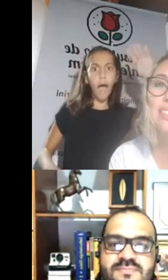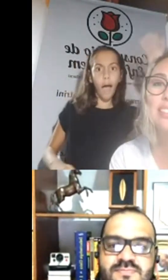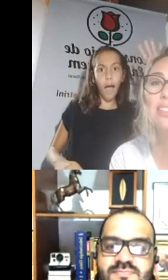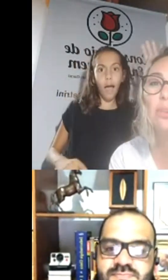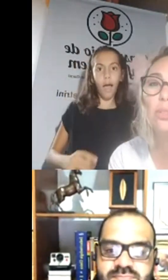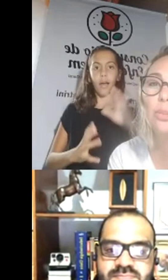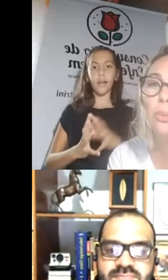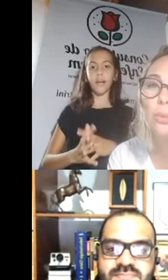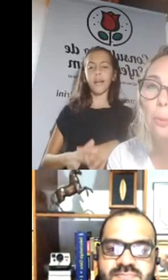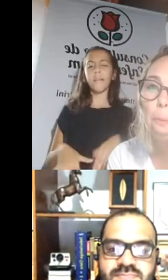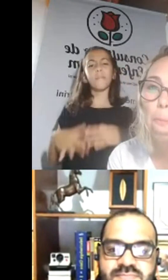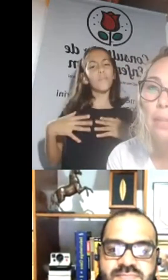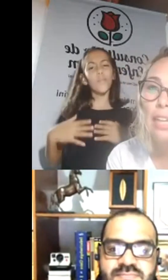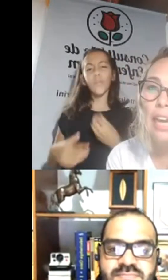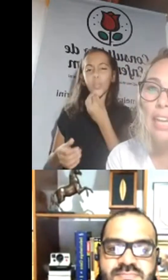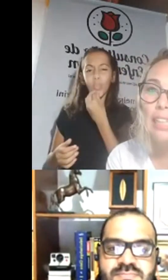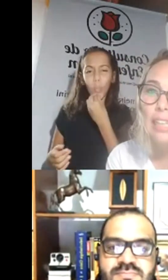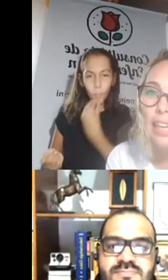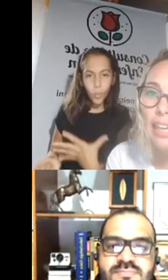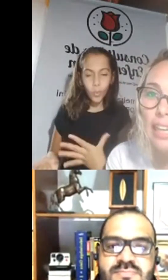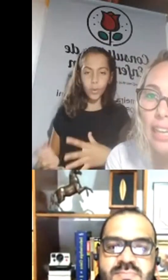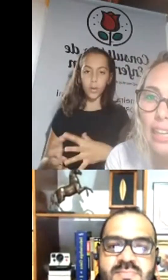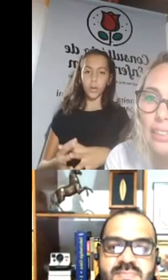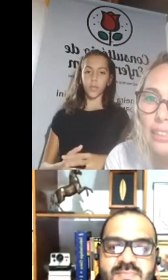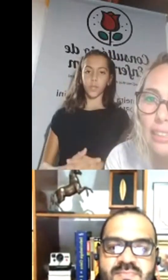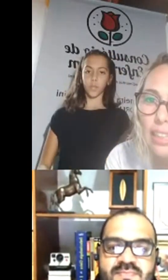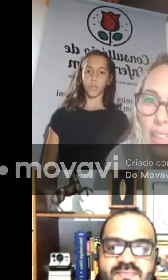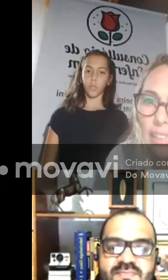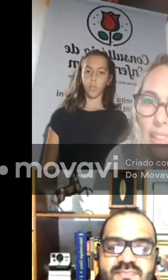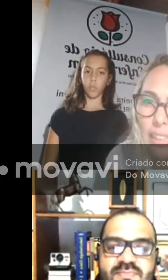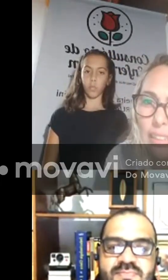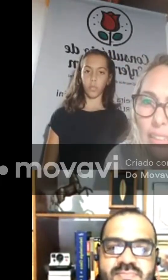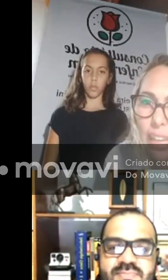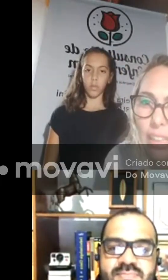dúvidas. Isso é tão gostoso. Aqui